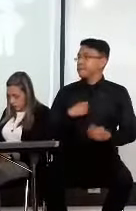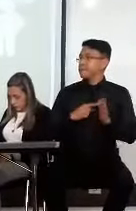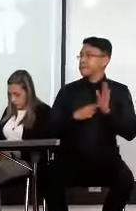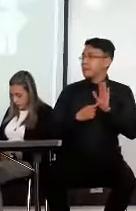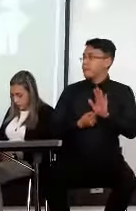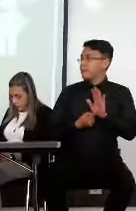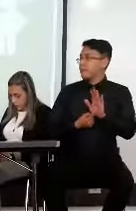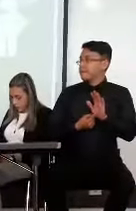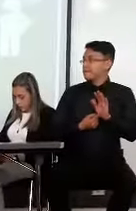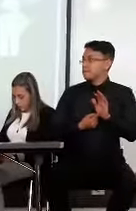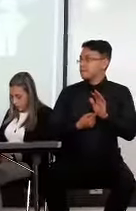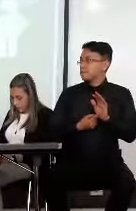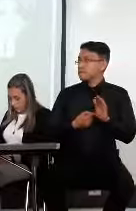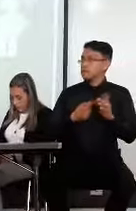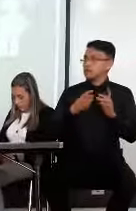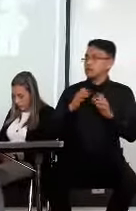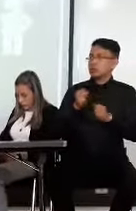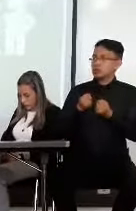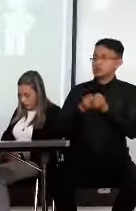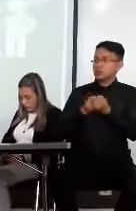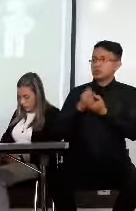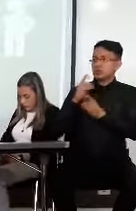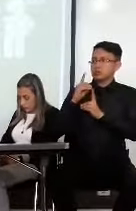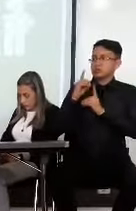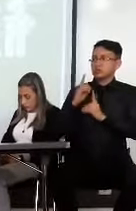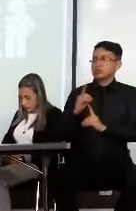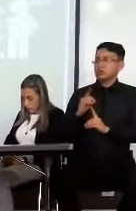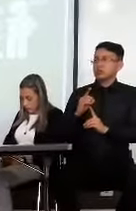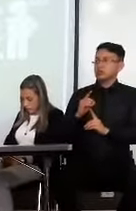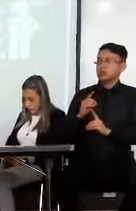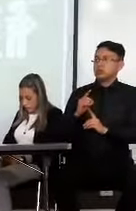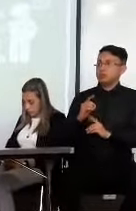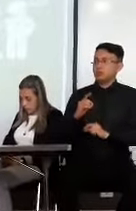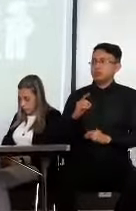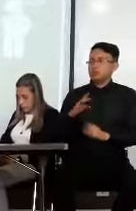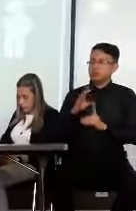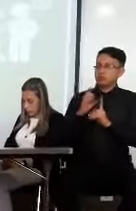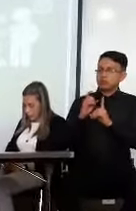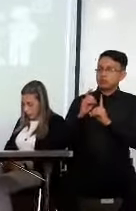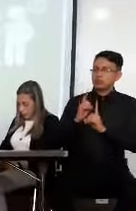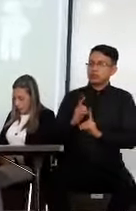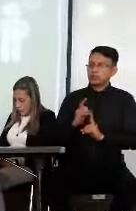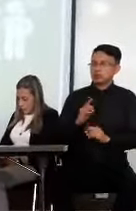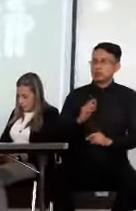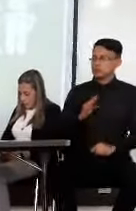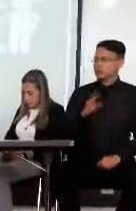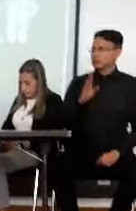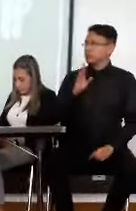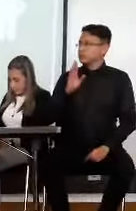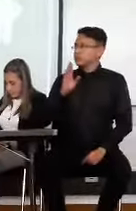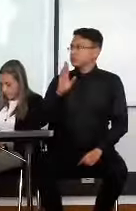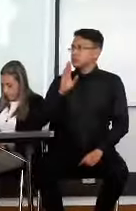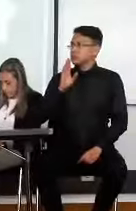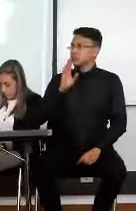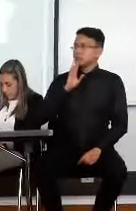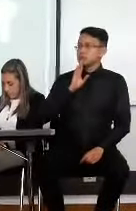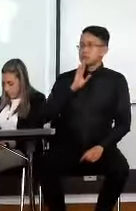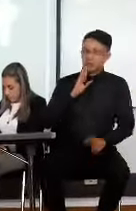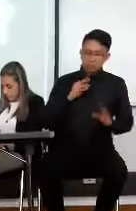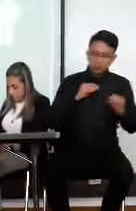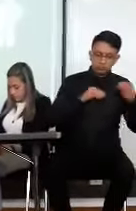de apoyos para tomar decisiones de salud sexual y reproductiva. Quisiera comentarles quiénes estuvimos detrás de